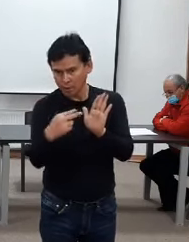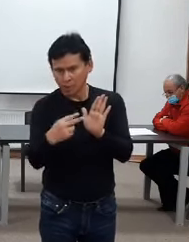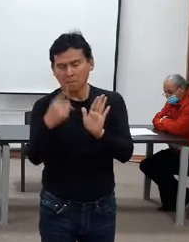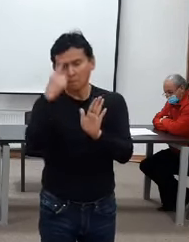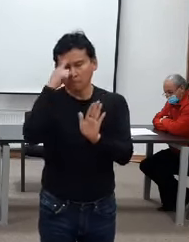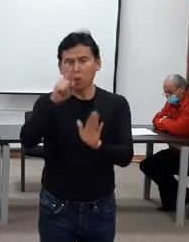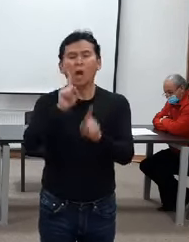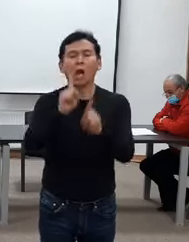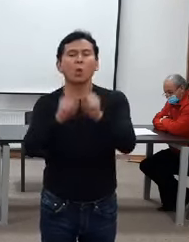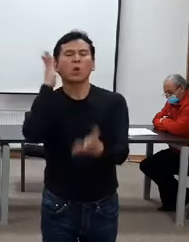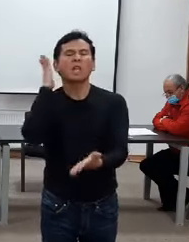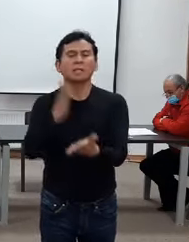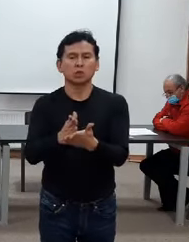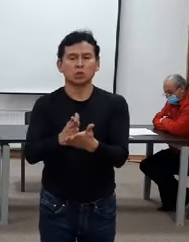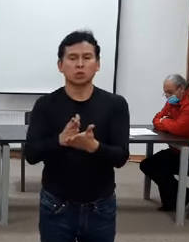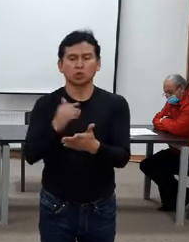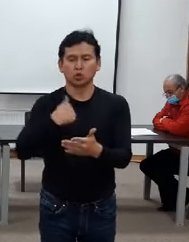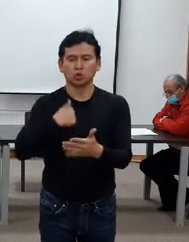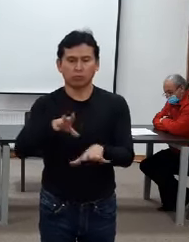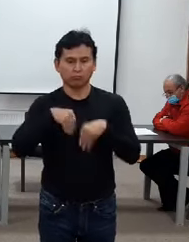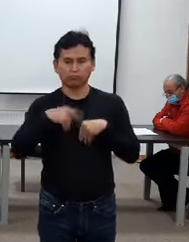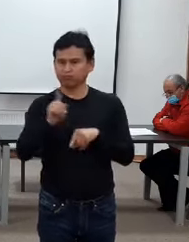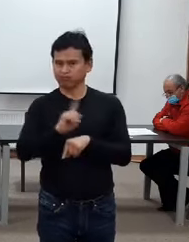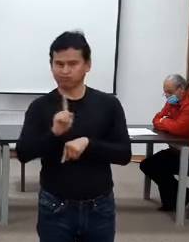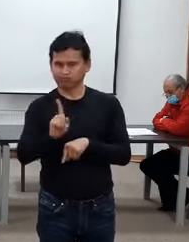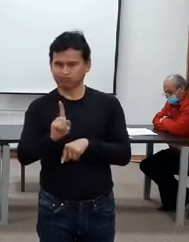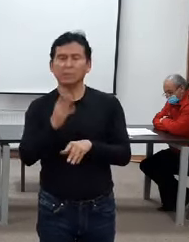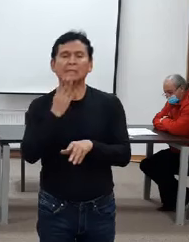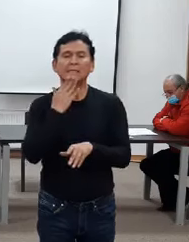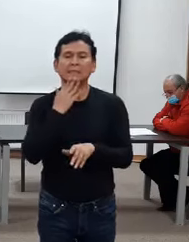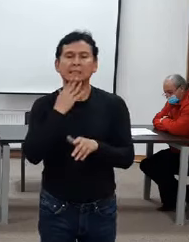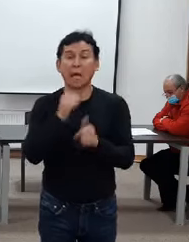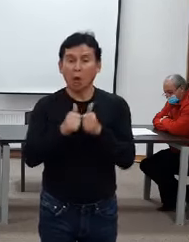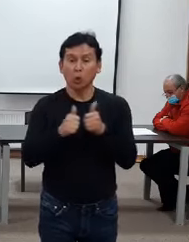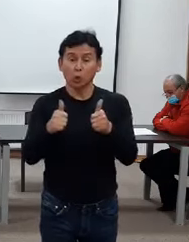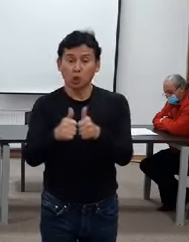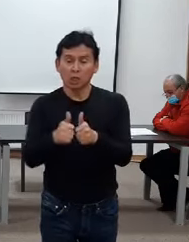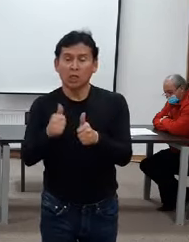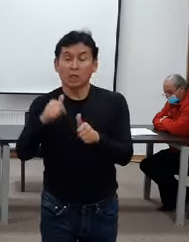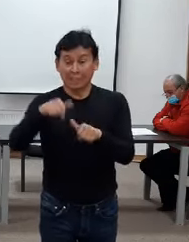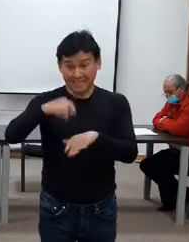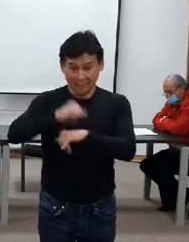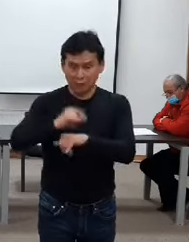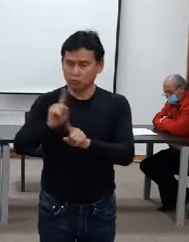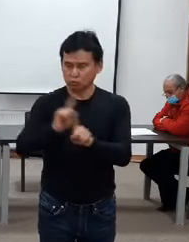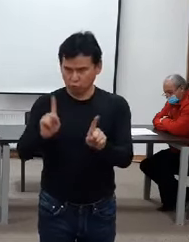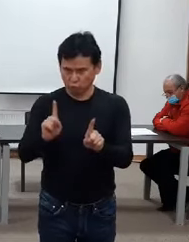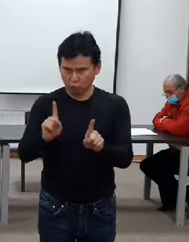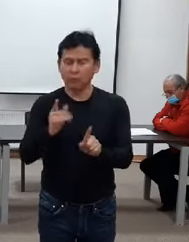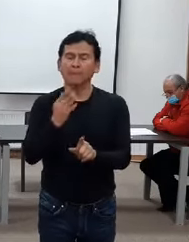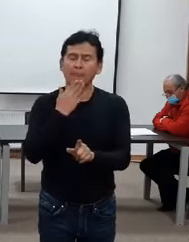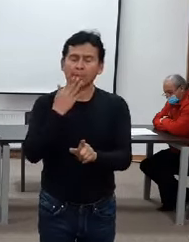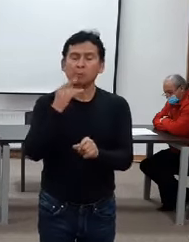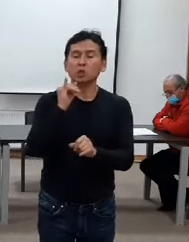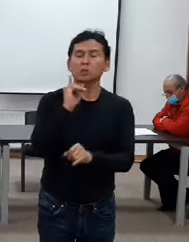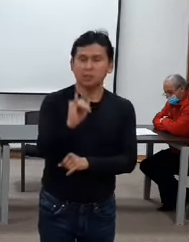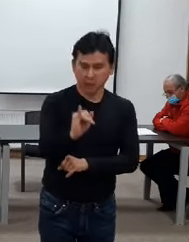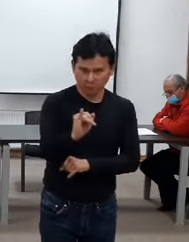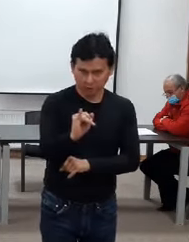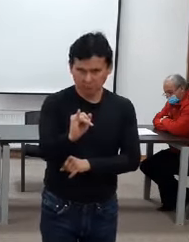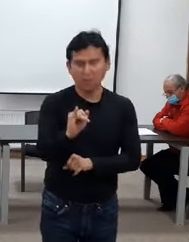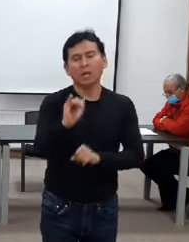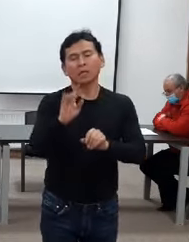que no son de corte regional y que no pasan ni por la decisión de la autoridad sanitaria ni de esta intendente. Pero sí nos hemos hecho cargo